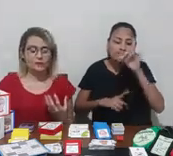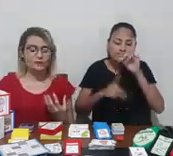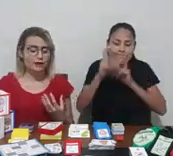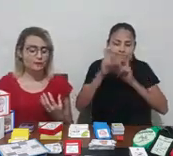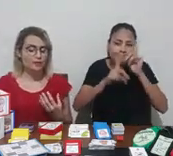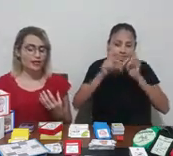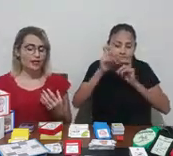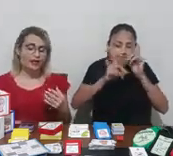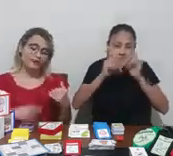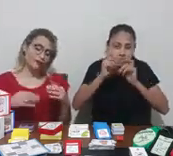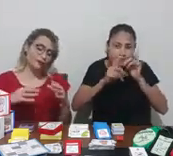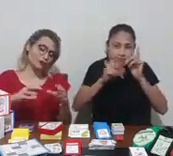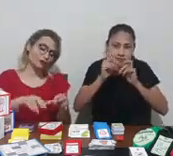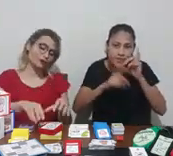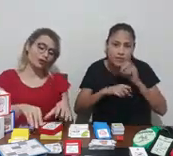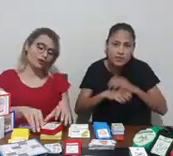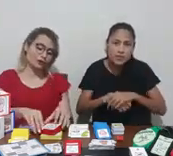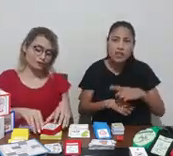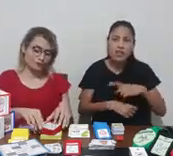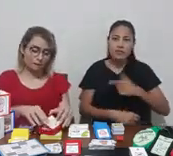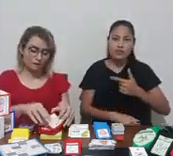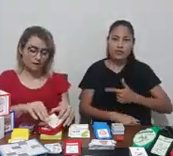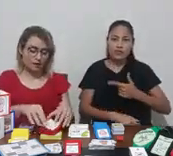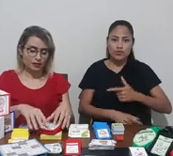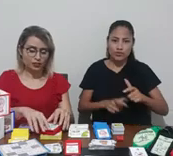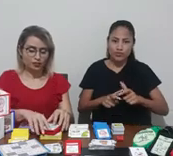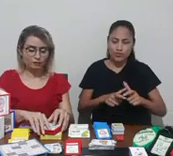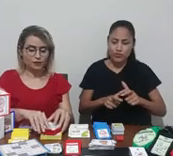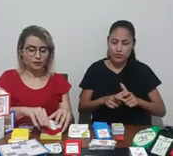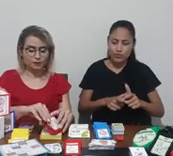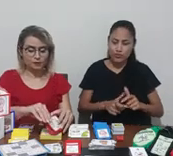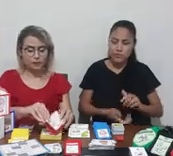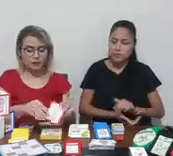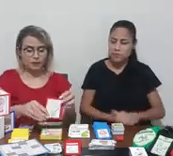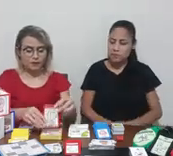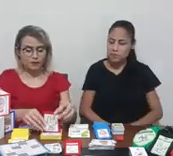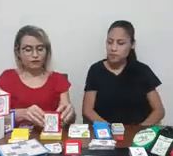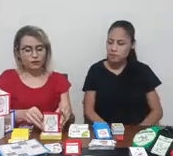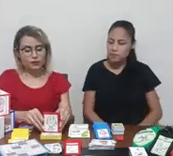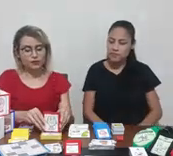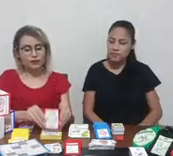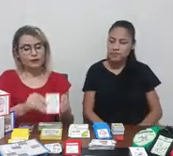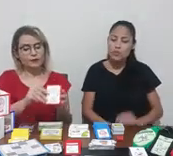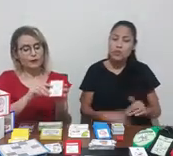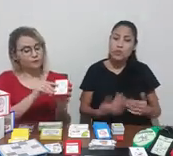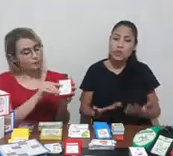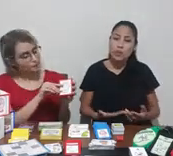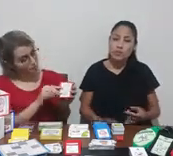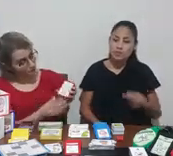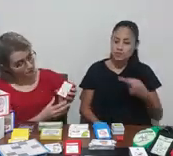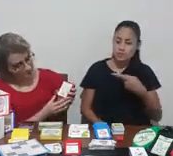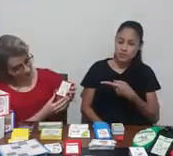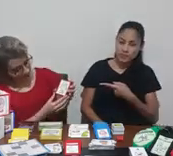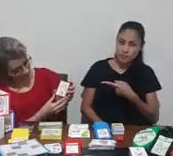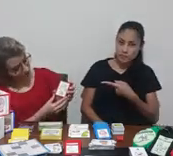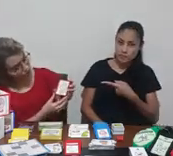expressões, tá? E aí veio o segundo joguinho, tá? Que a gente fez, que foi esse daqui, ó.